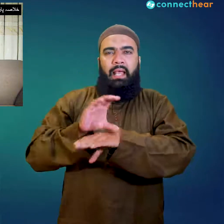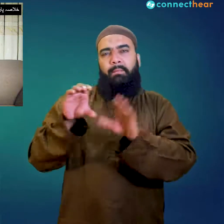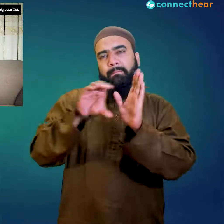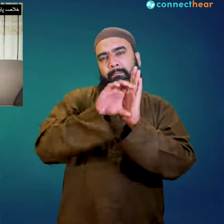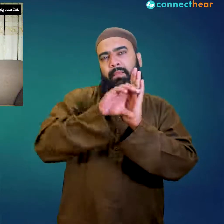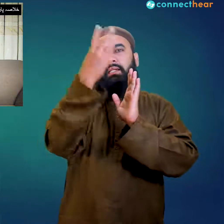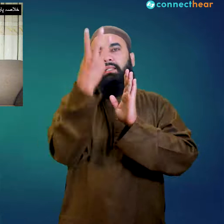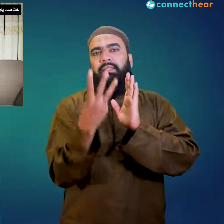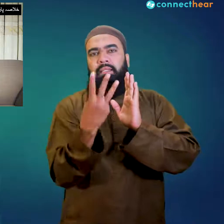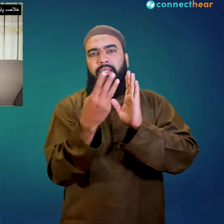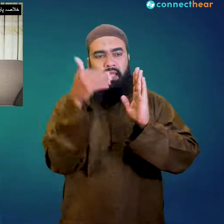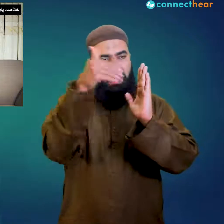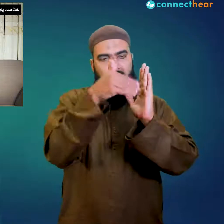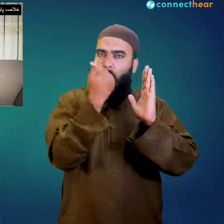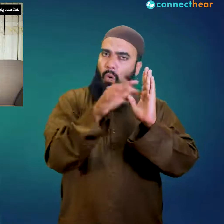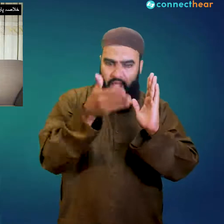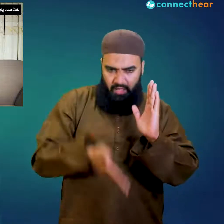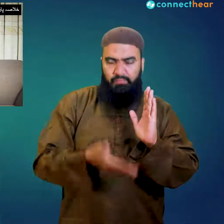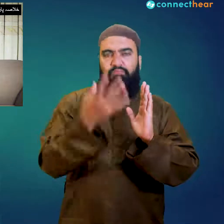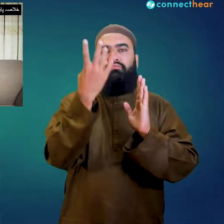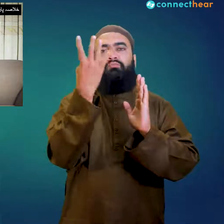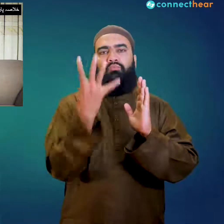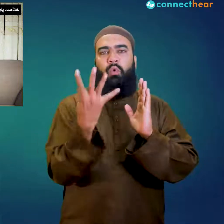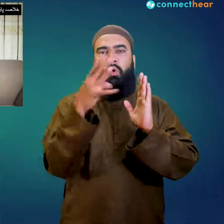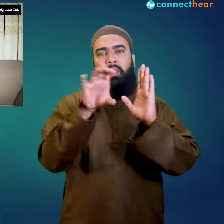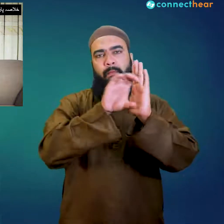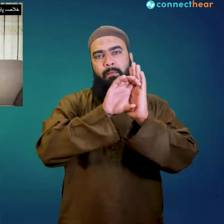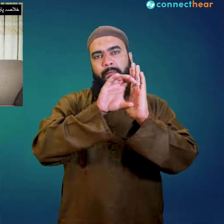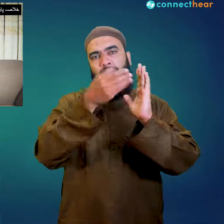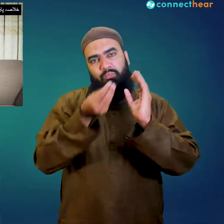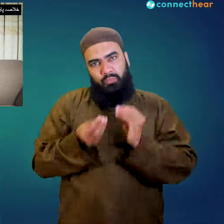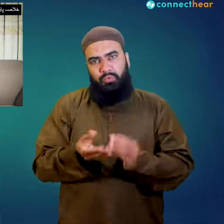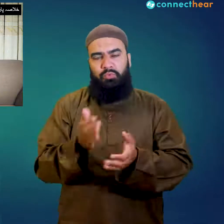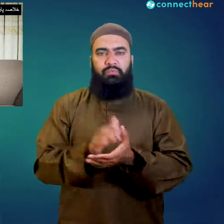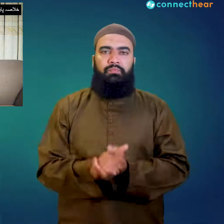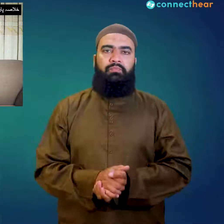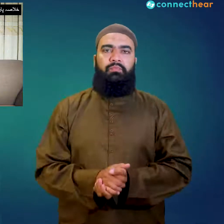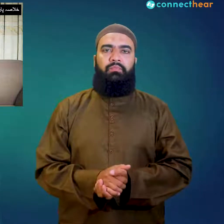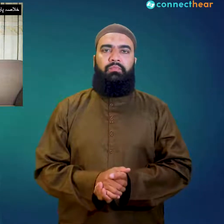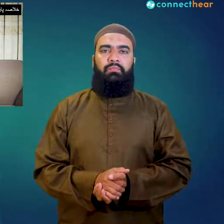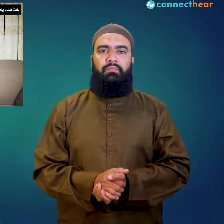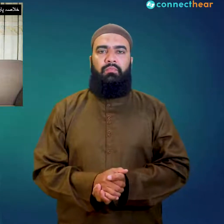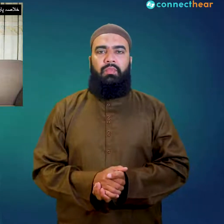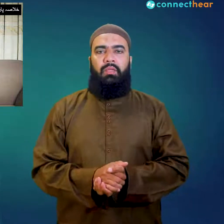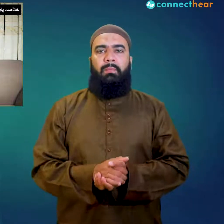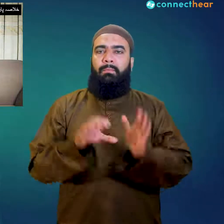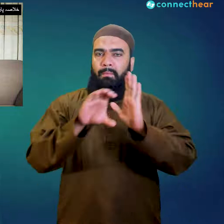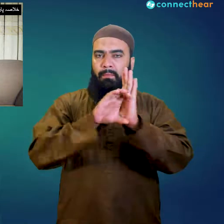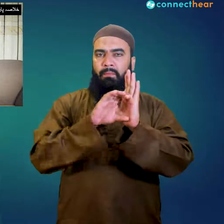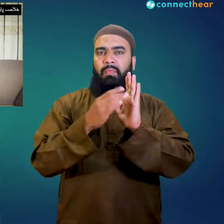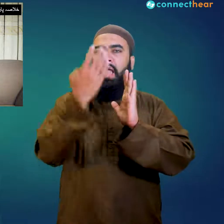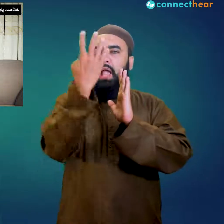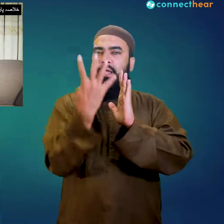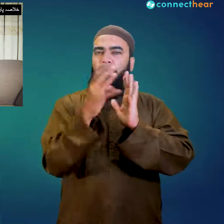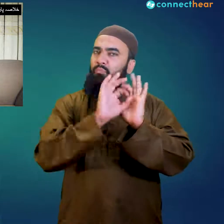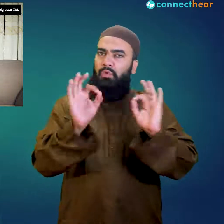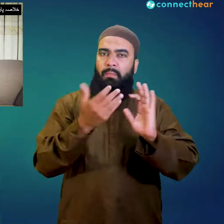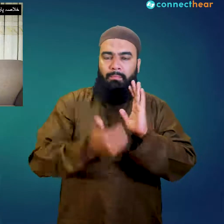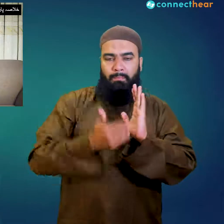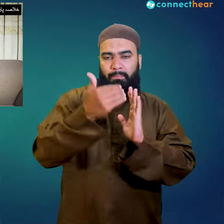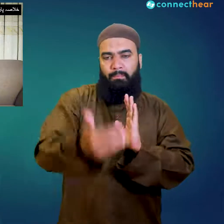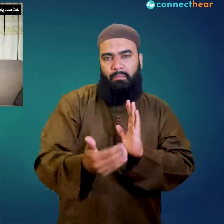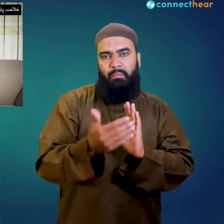آیت 200 ہیں، اسی پارے میں مکمل ہو رہی ہے۔ اس سے آگے سورہ نساء